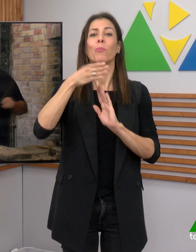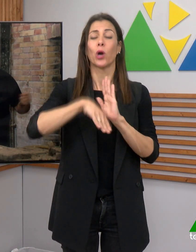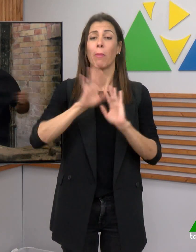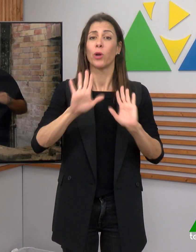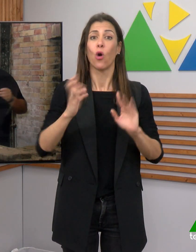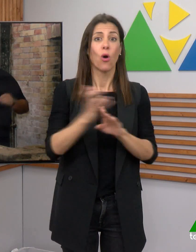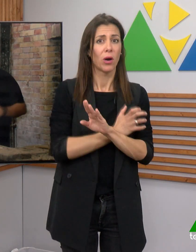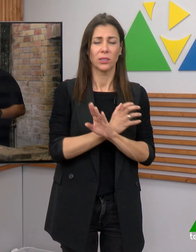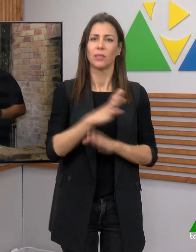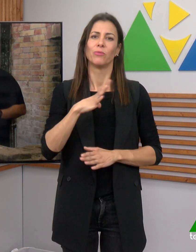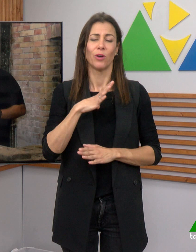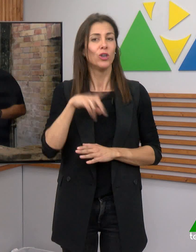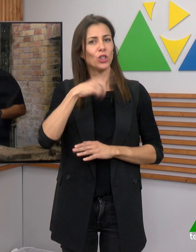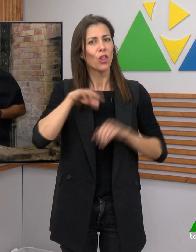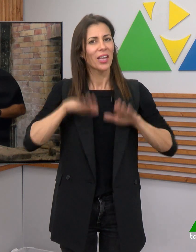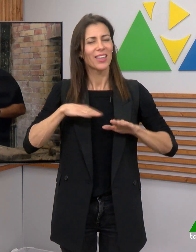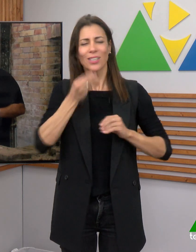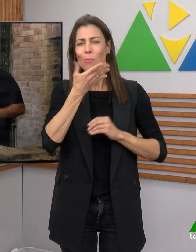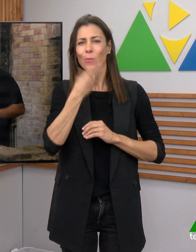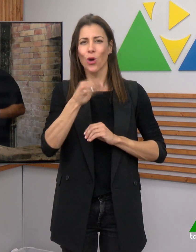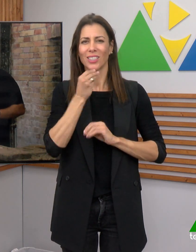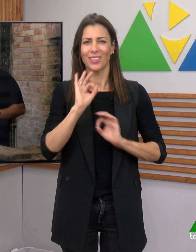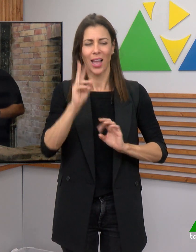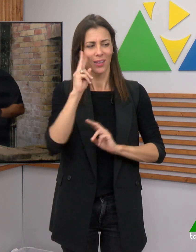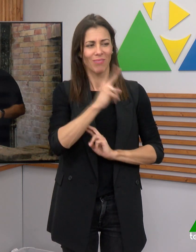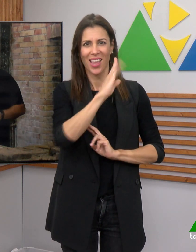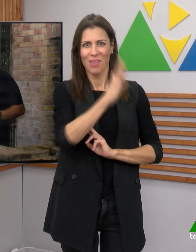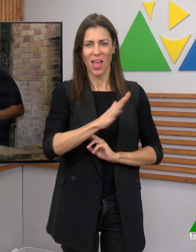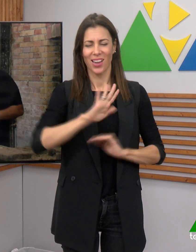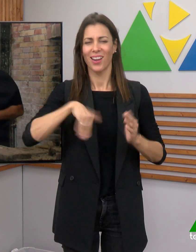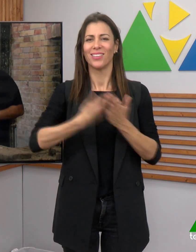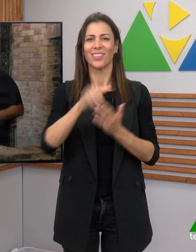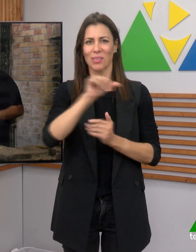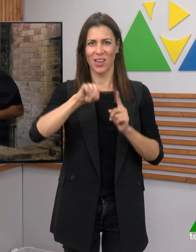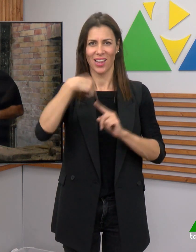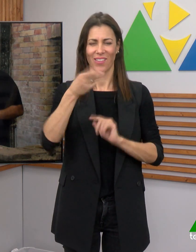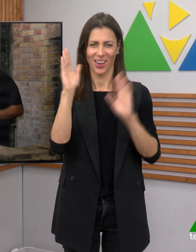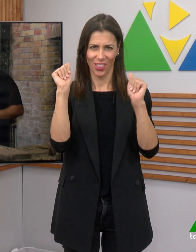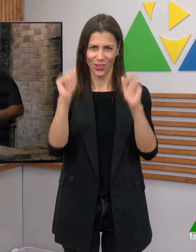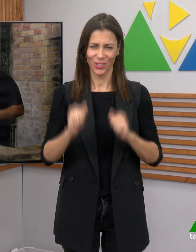antes, quédense ustedes con unas bonitas imágenes de esta zona de Caldera. Hasta la semana que viene. Adiós.